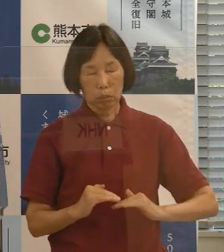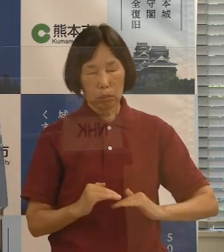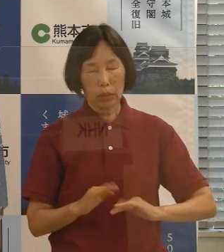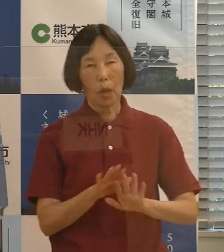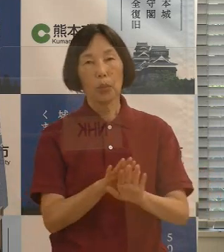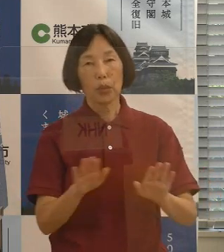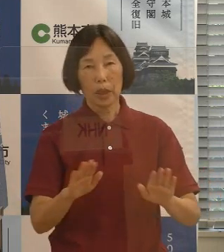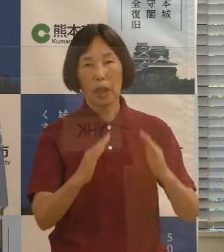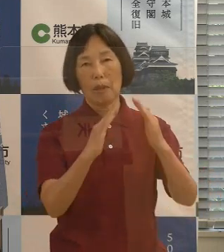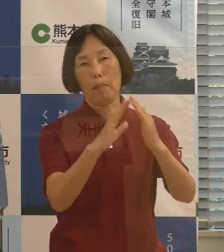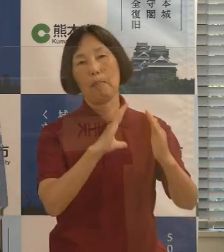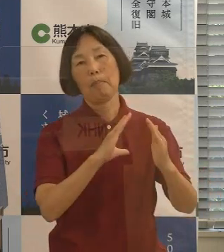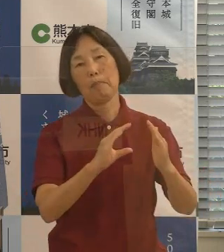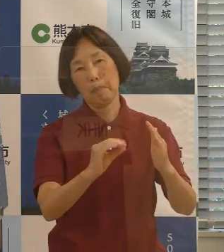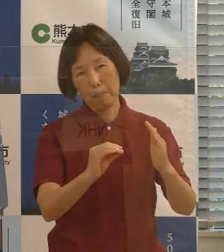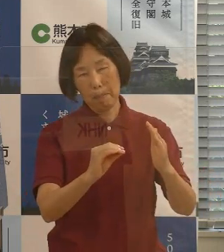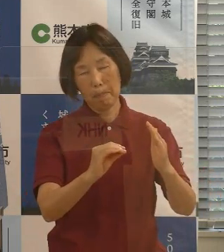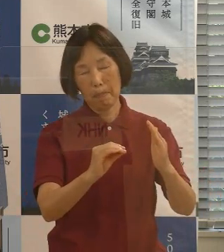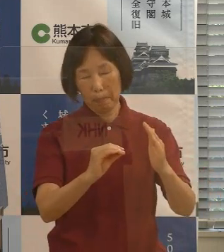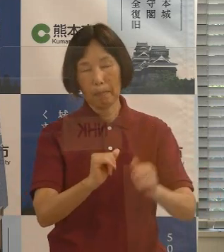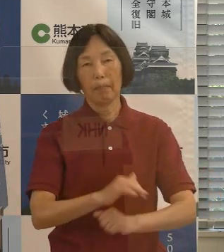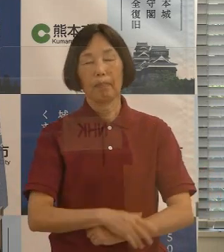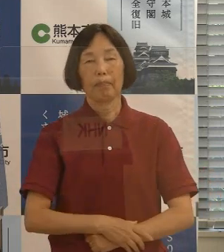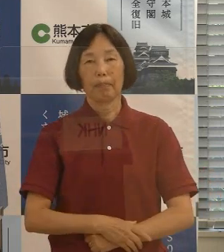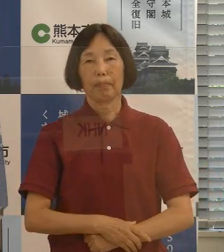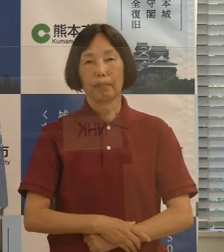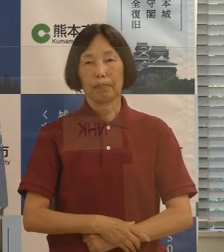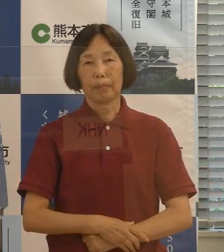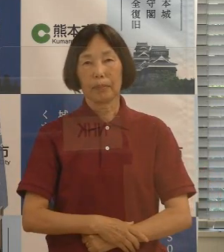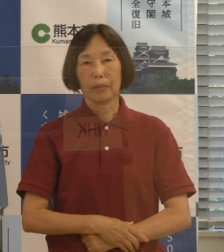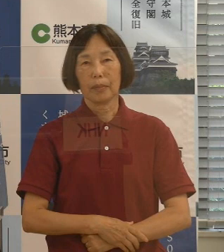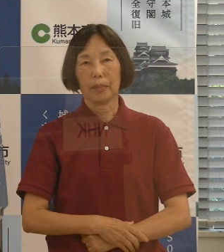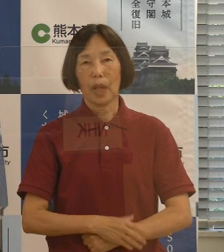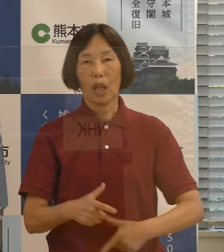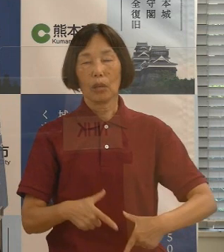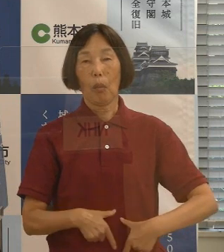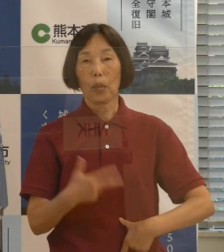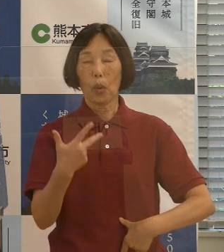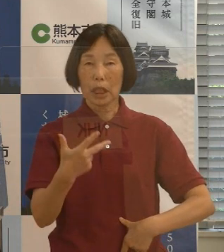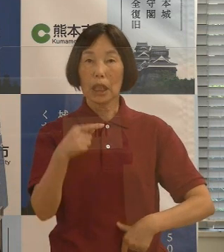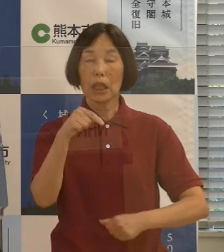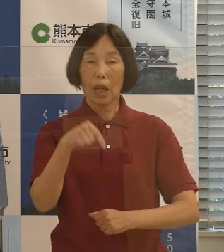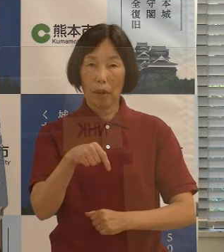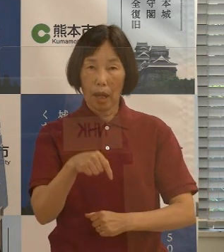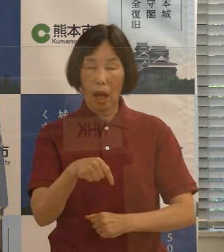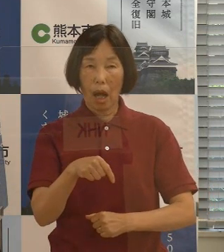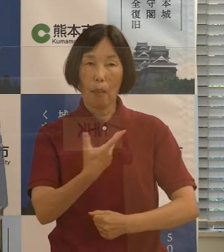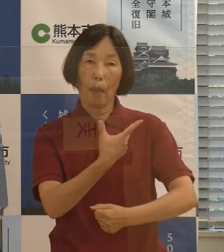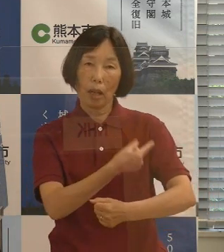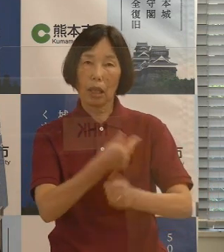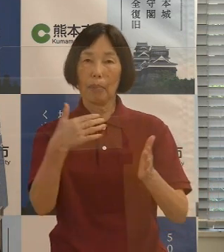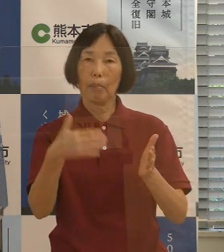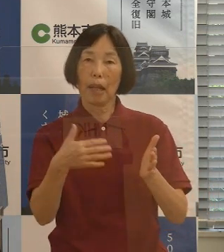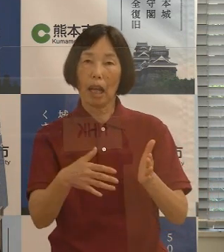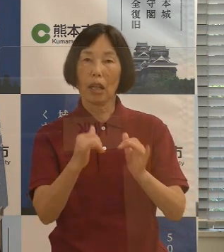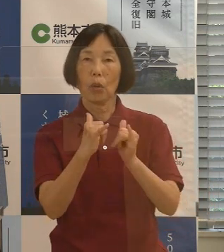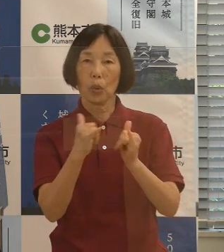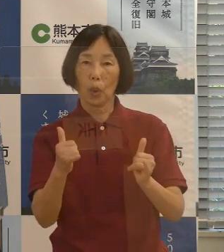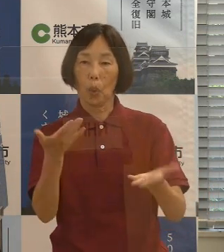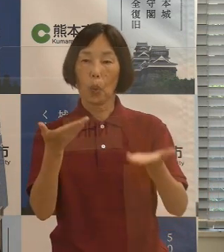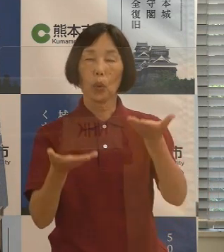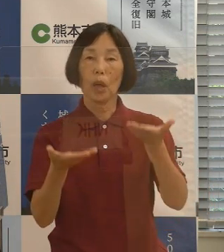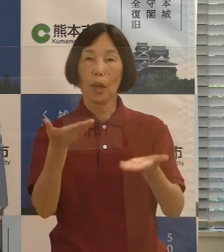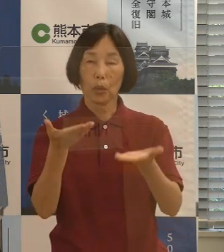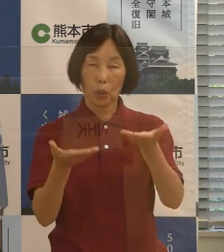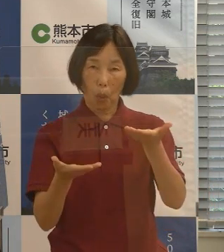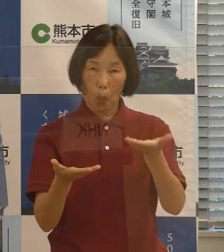帰宅をされております。今回本市におきましてもワクチン未接種の方と比較いた